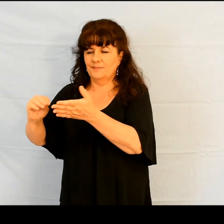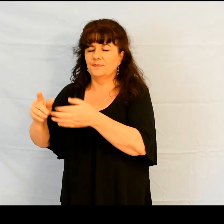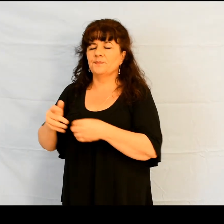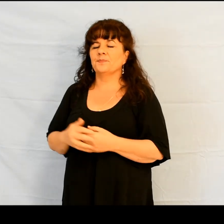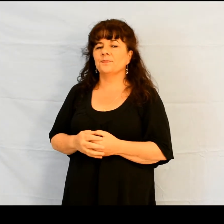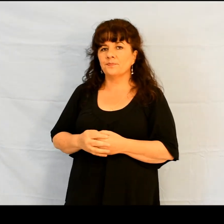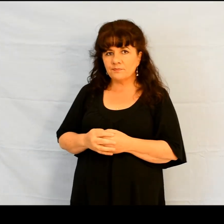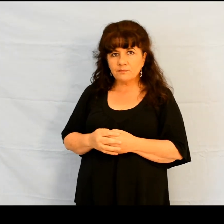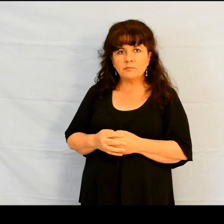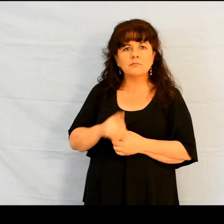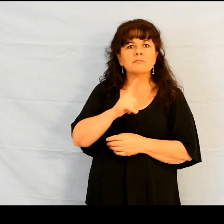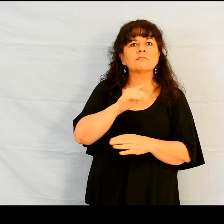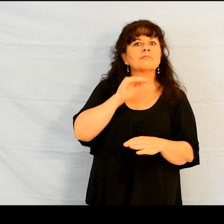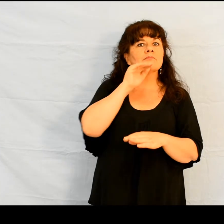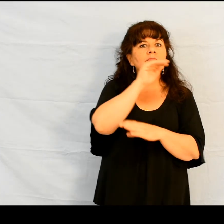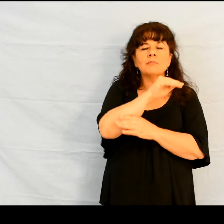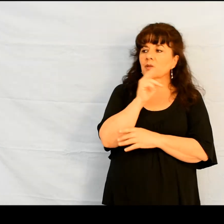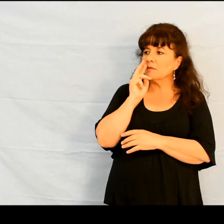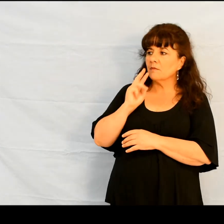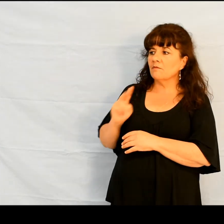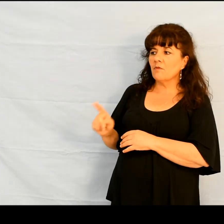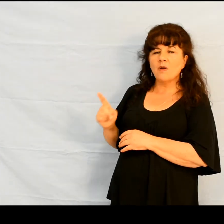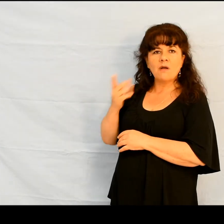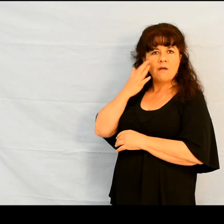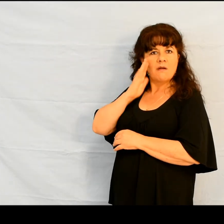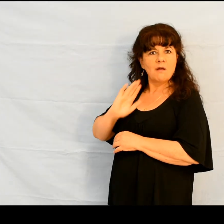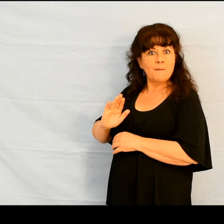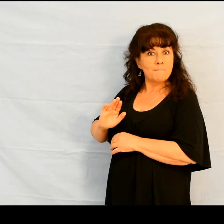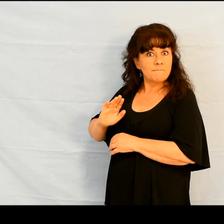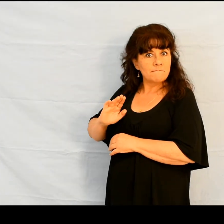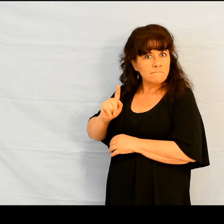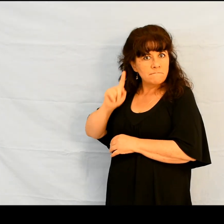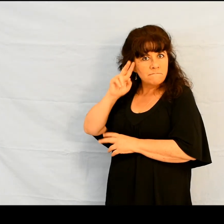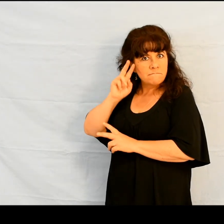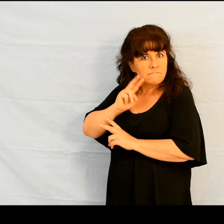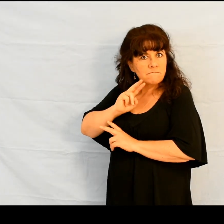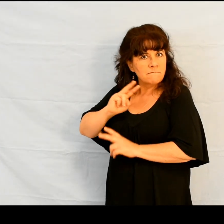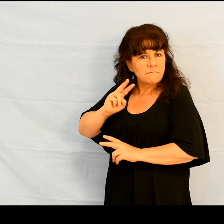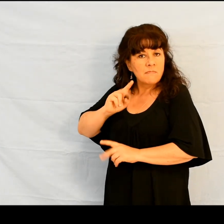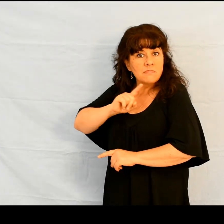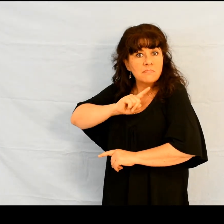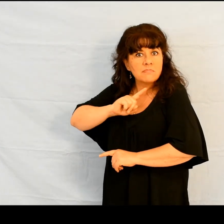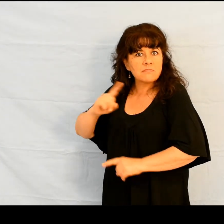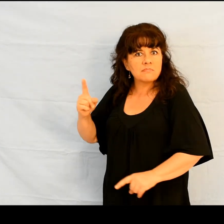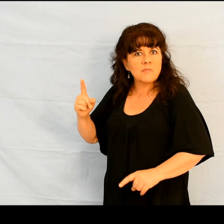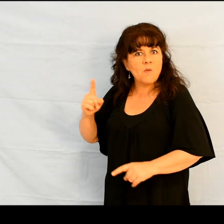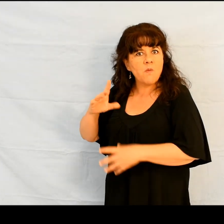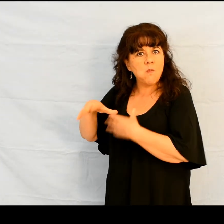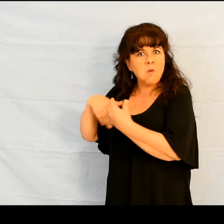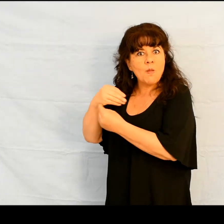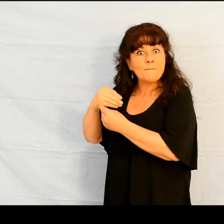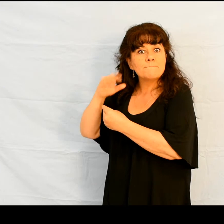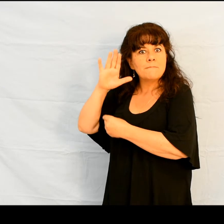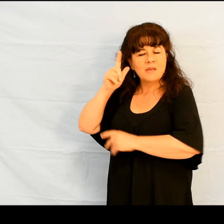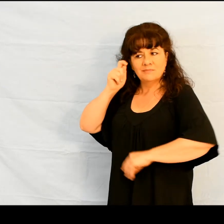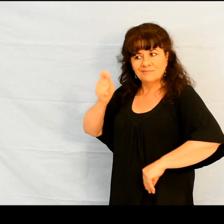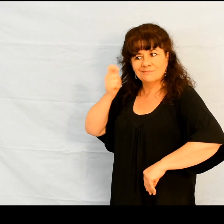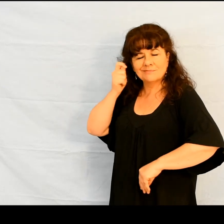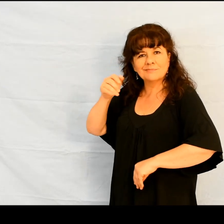Le maître fit l'éloge de ce gérant malhonnête, car il avait agi avec habileté. En effet,